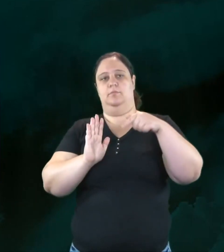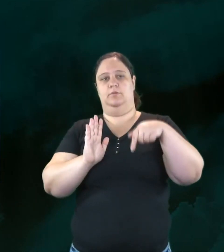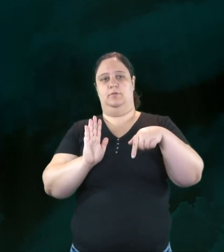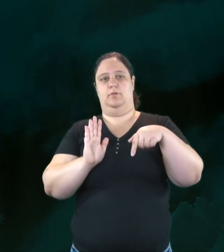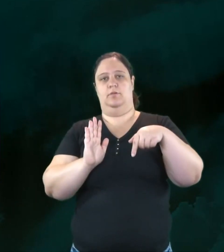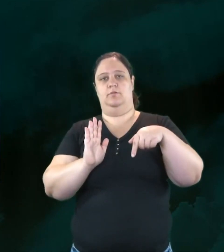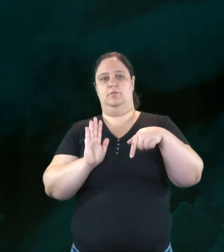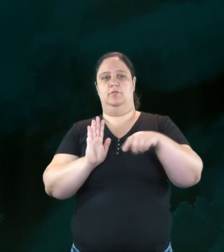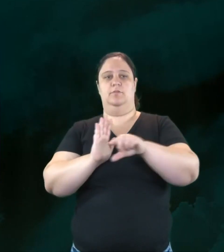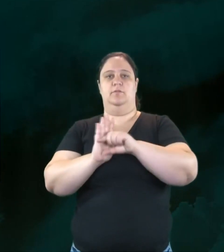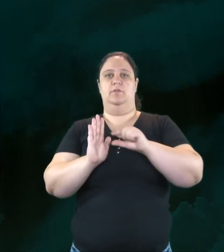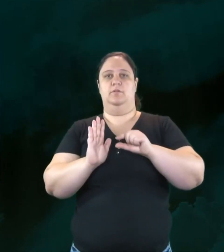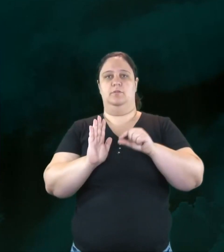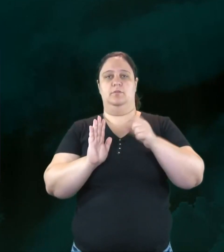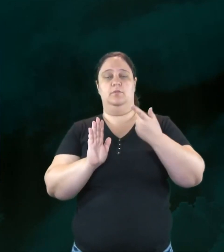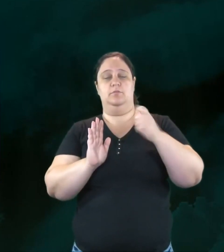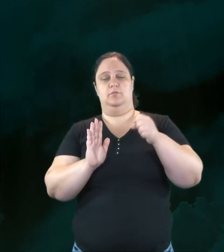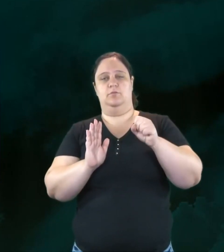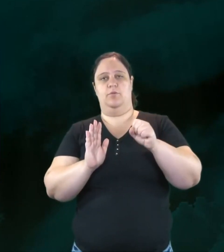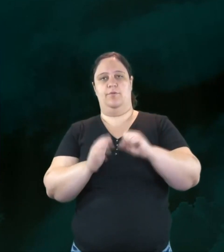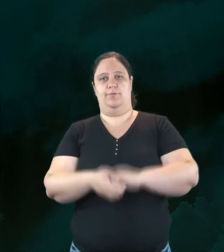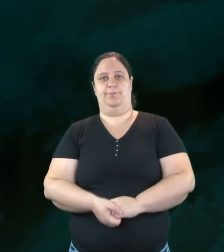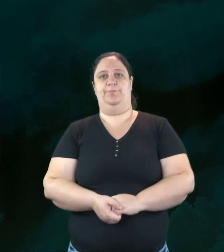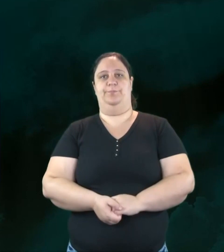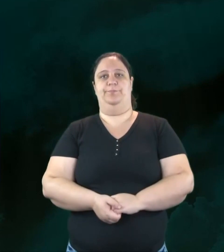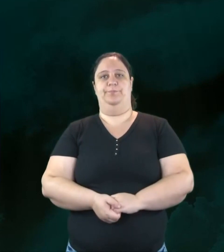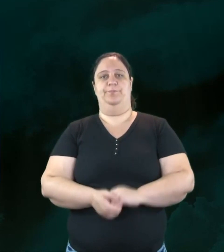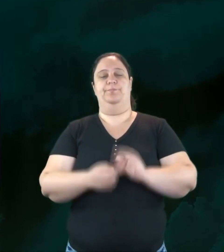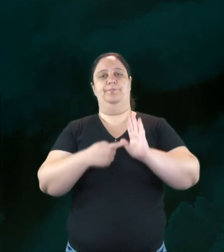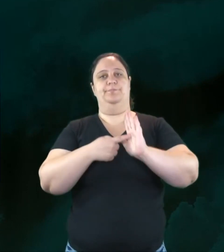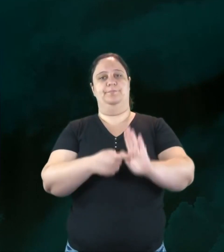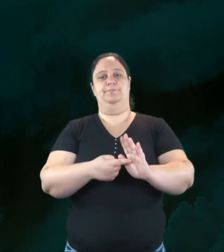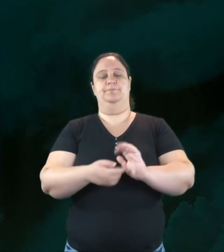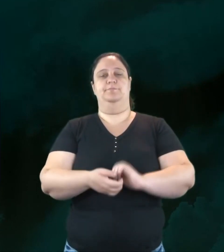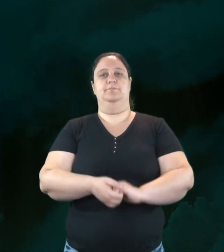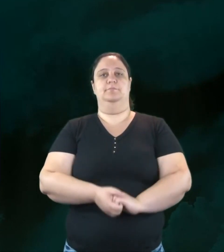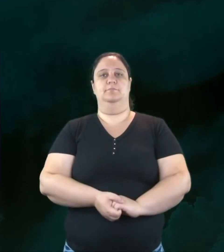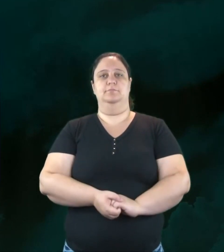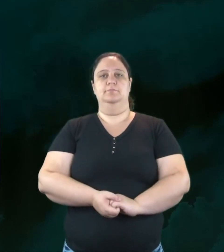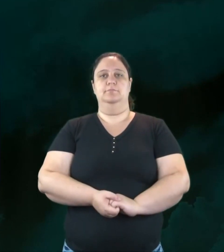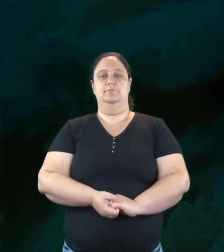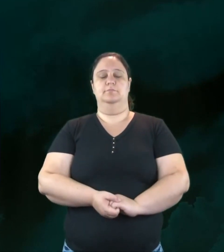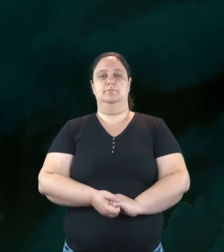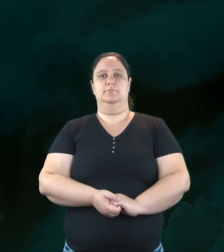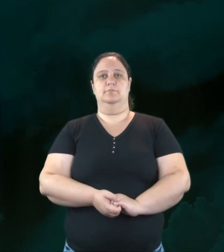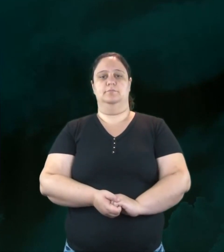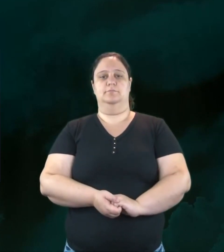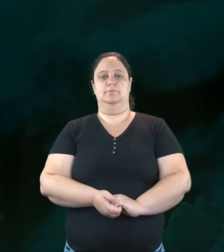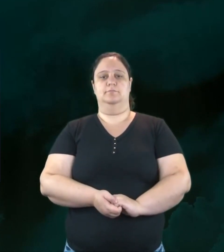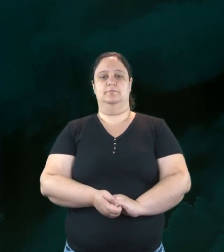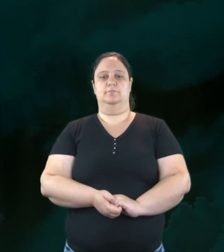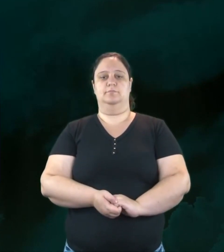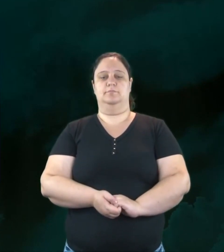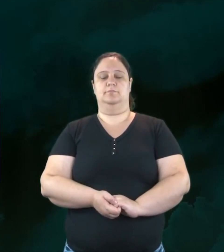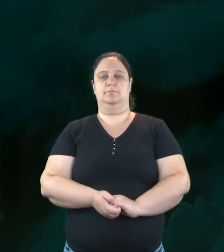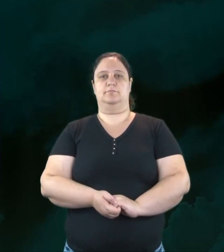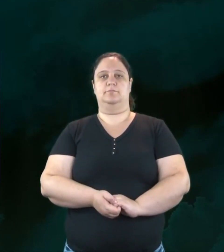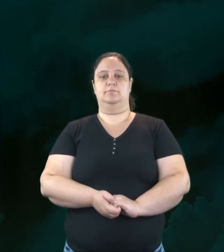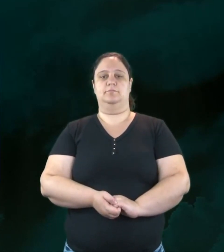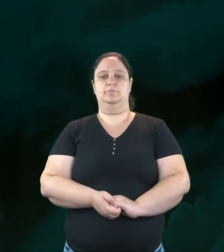a profecia, né, de Jeremias 7, o livro do profeta Jeremias 7,